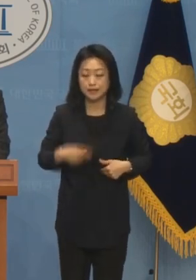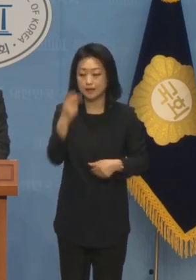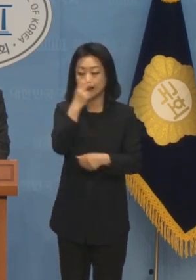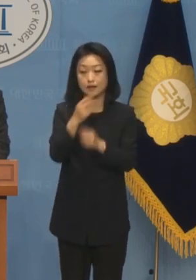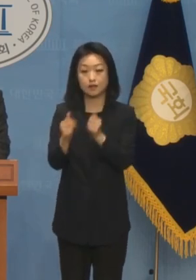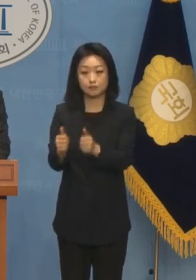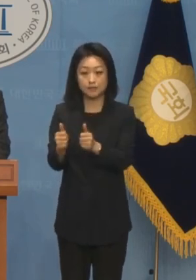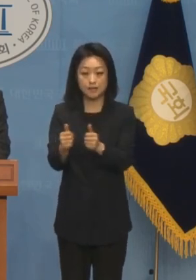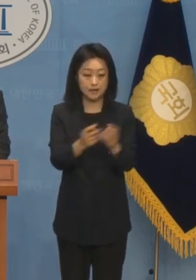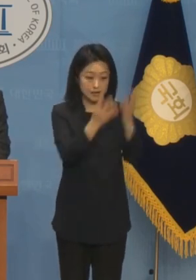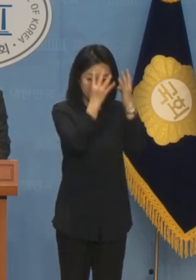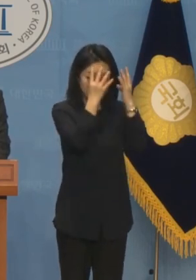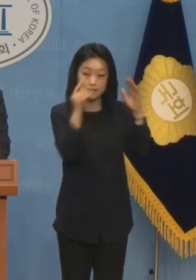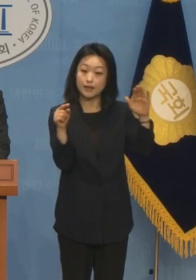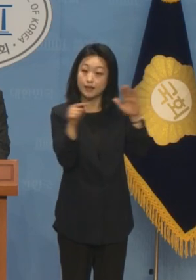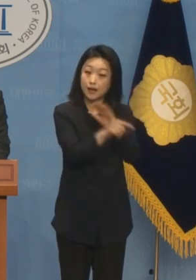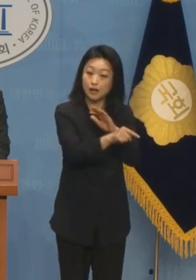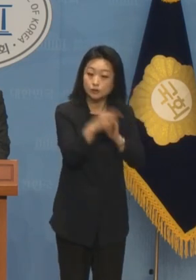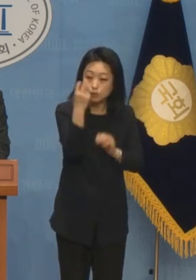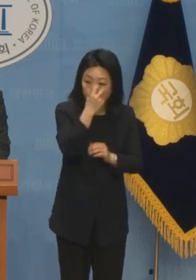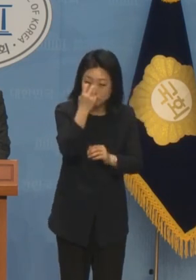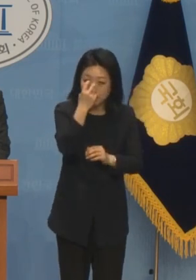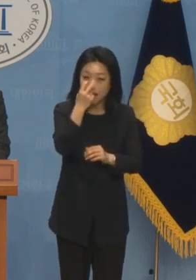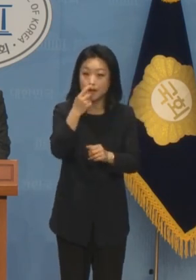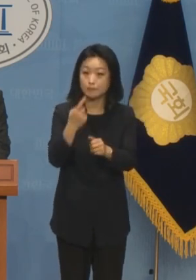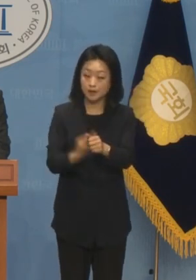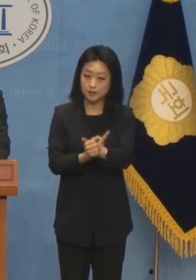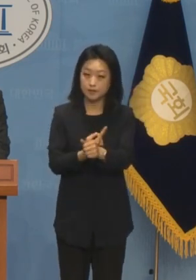검사들이 교정시설을 방문해 조사를 하게 되면